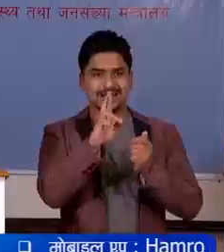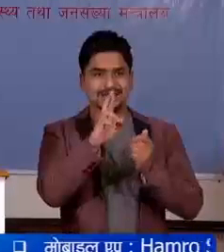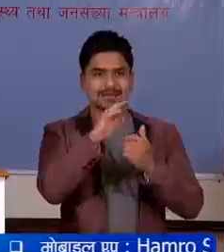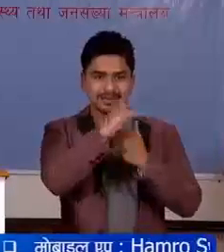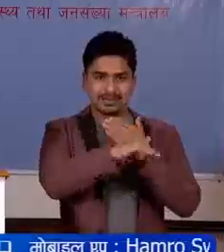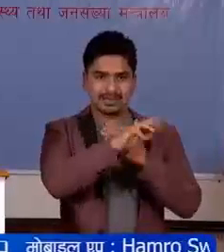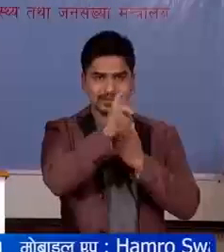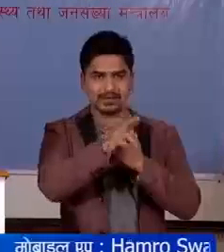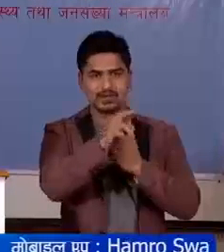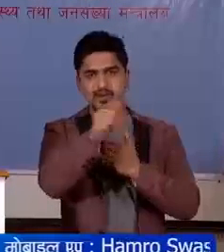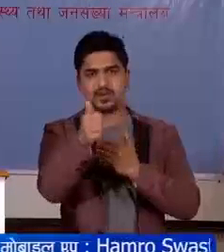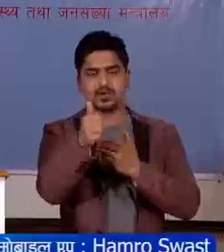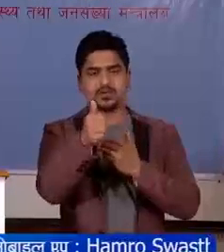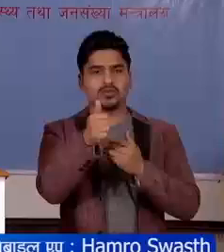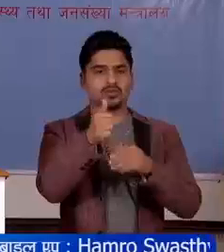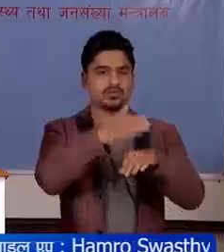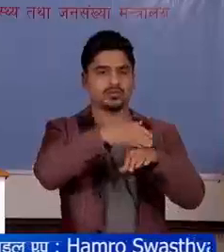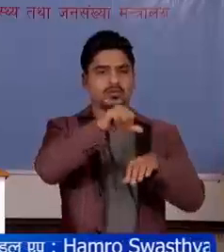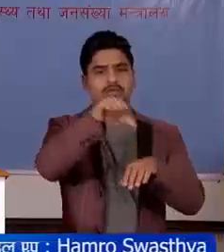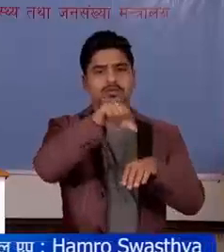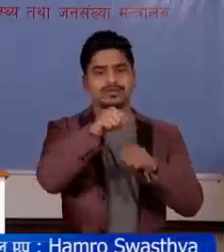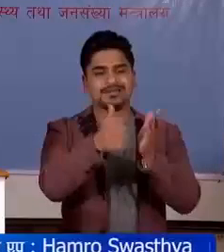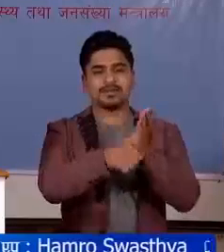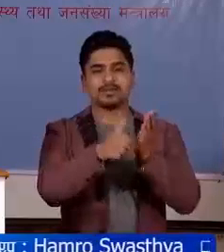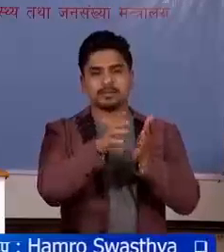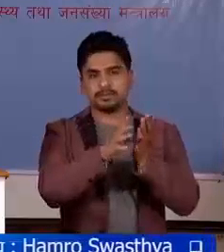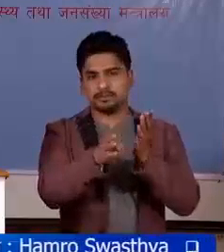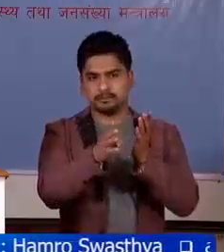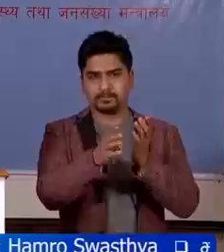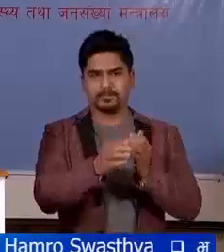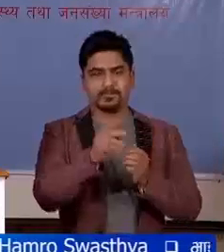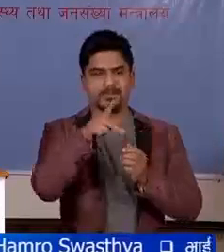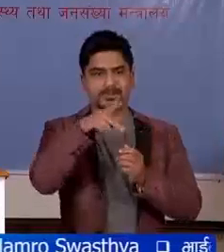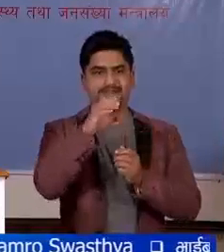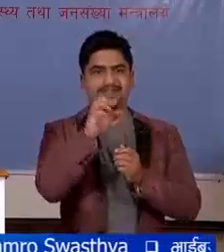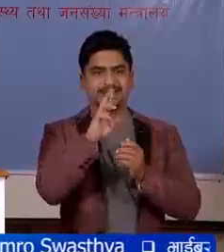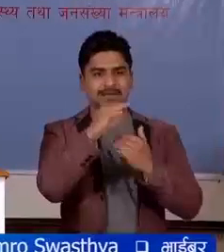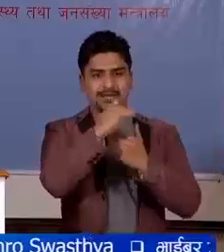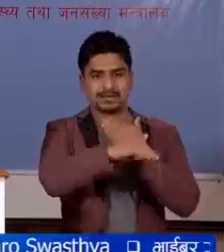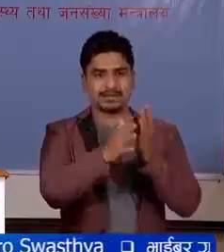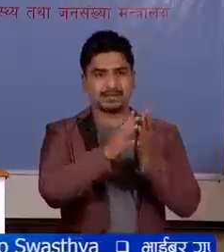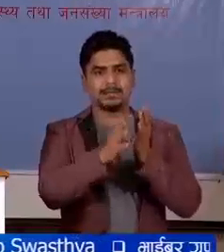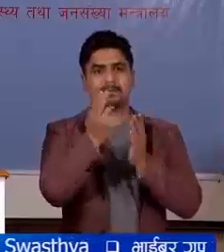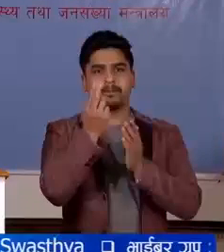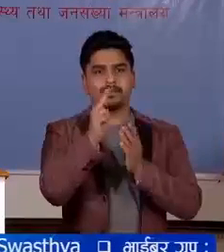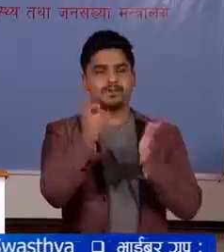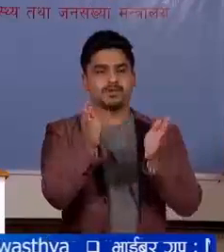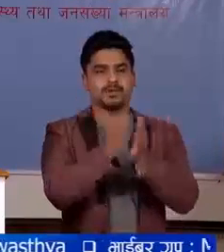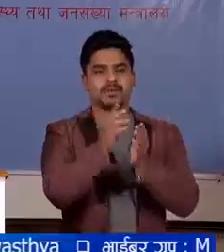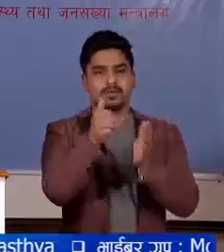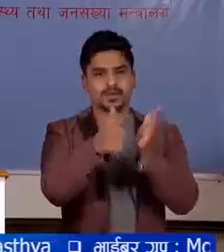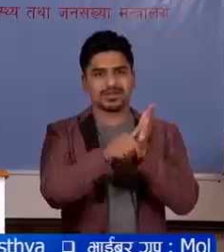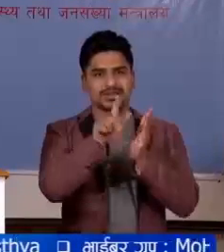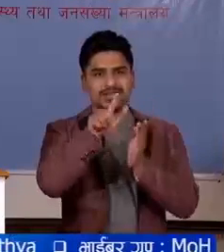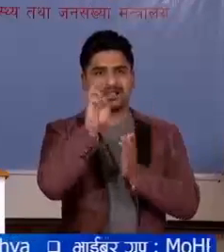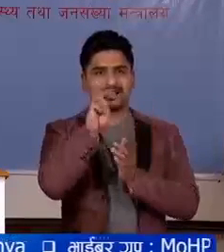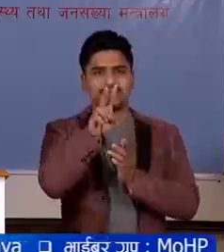यहुटा rapid diagnostic टेस्ट गरे रहू PCR बिदी बाट बाट बाएको जम्मा परिक्षेन